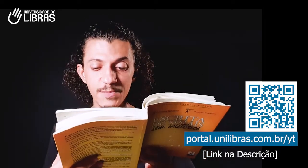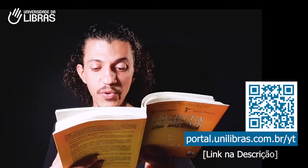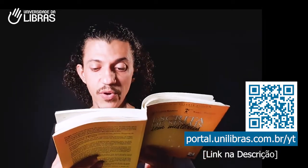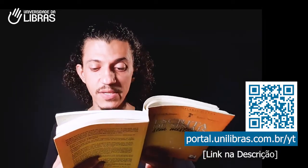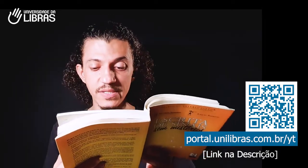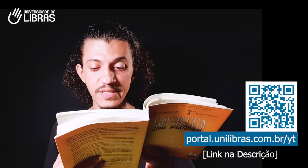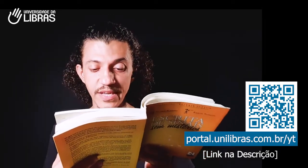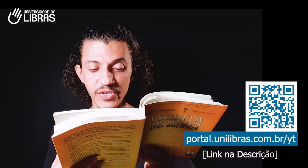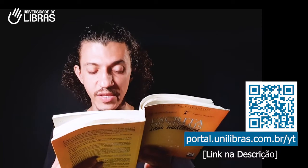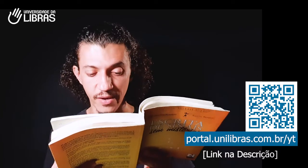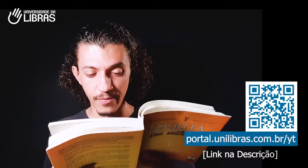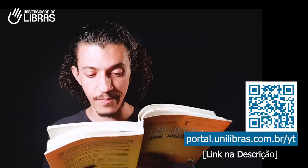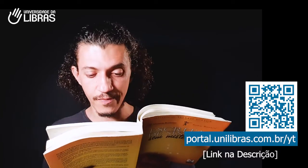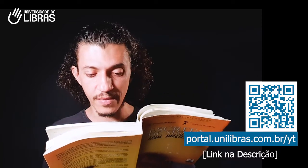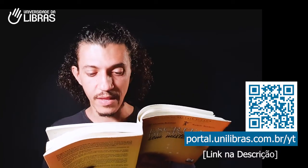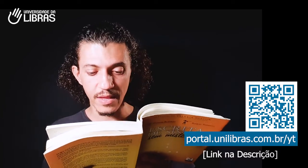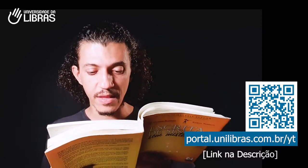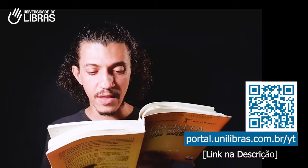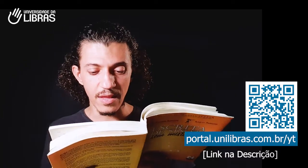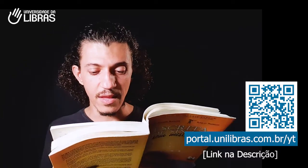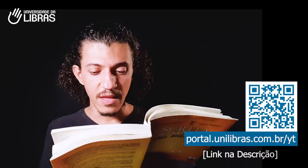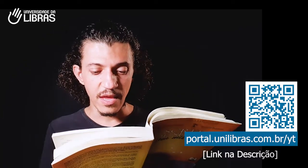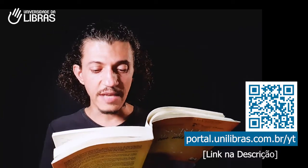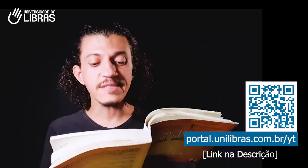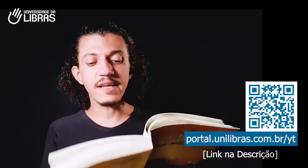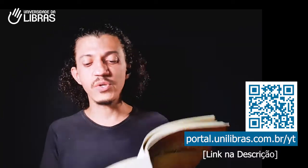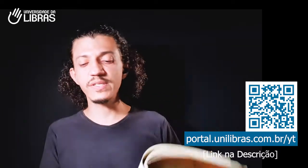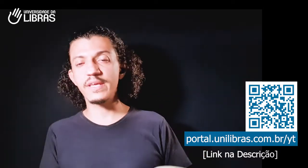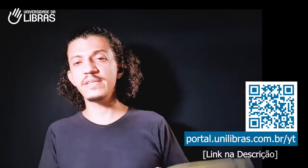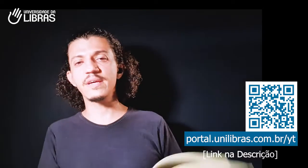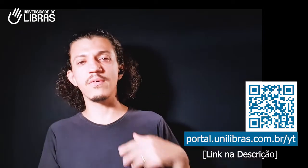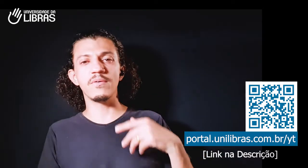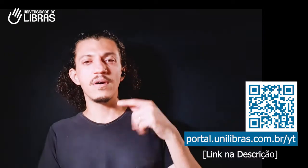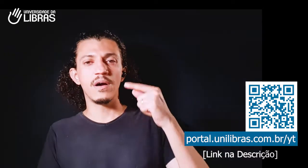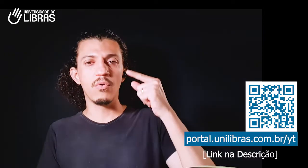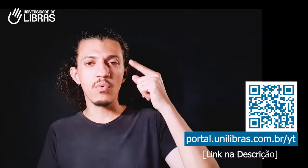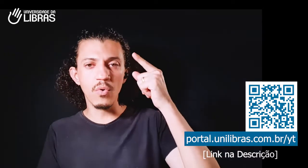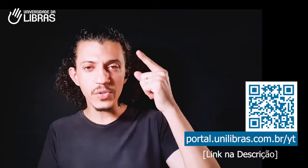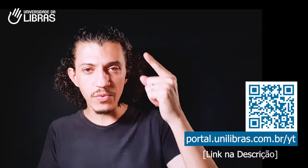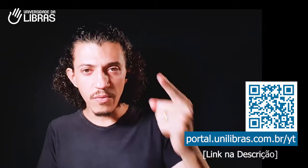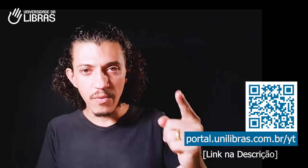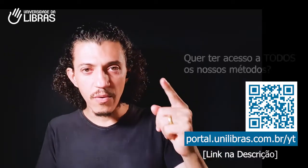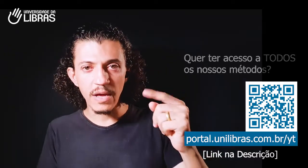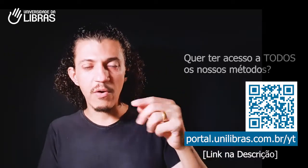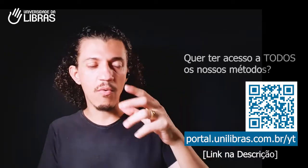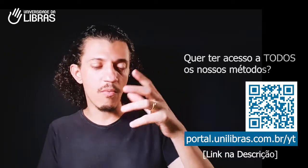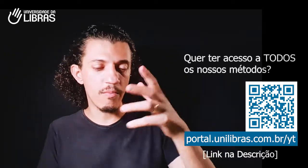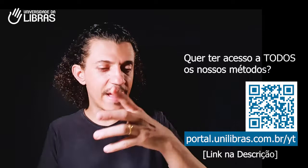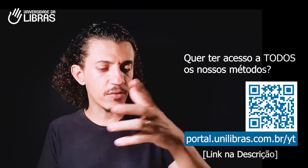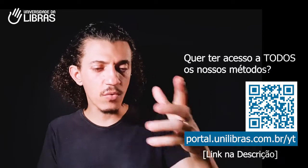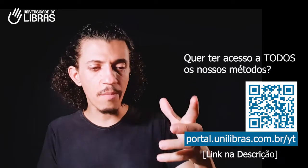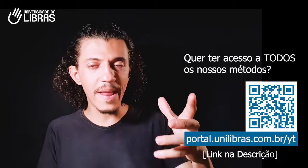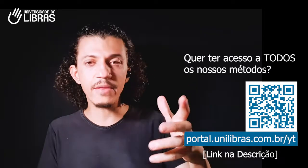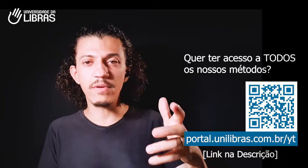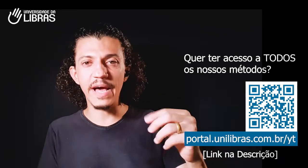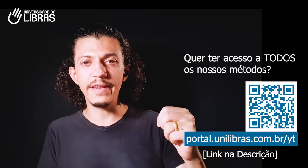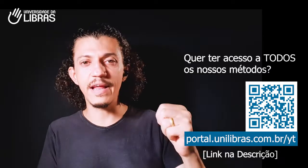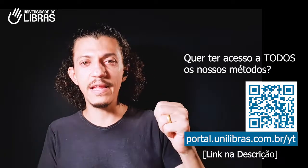por nós desde então com essas ações aqui são o curso é o Beto completo online